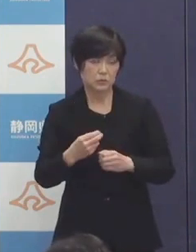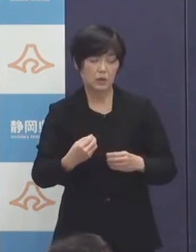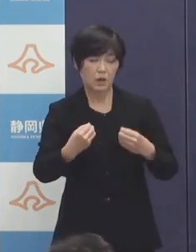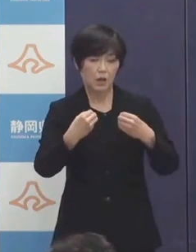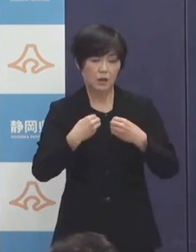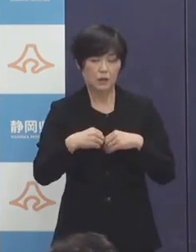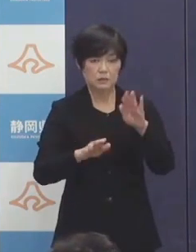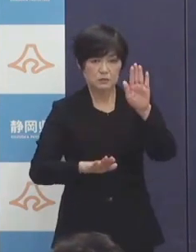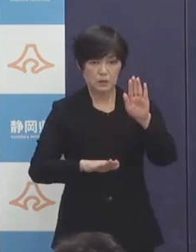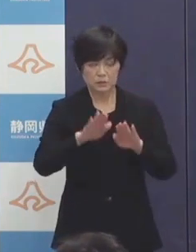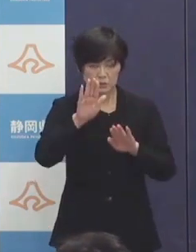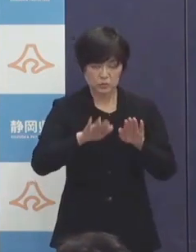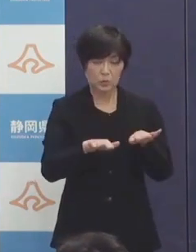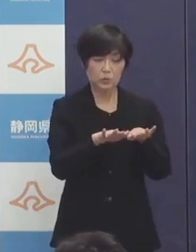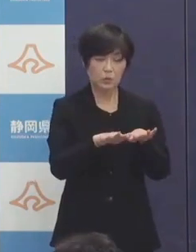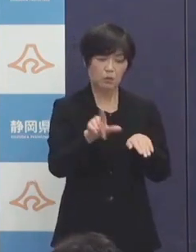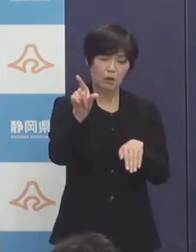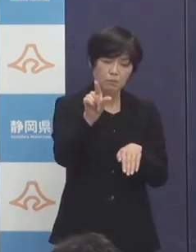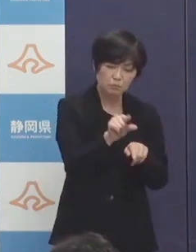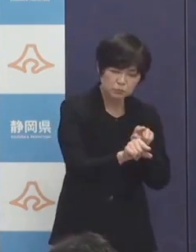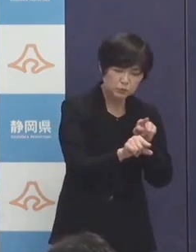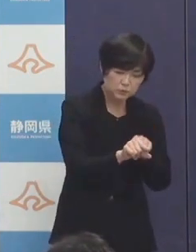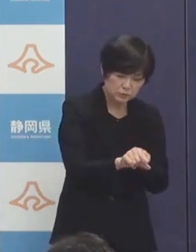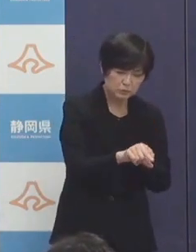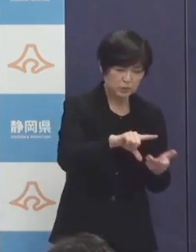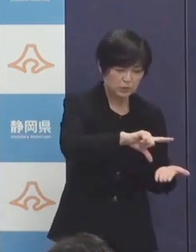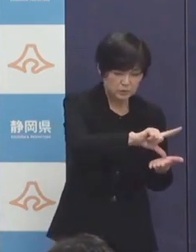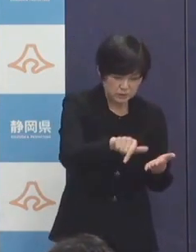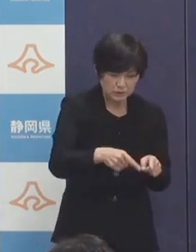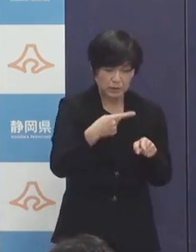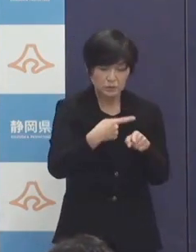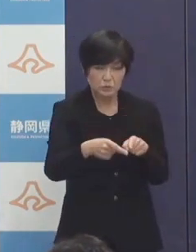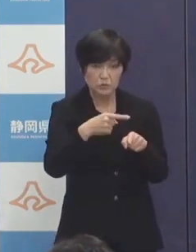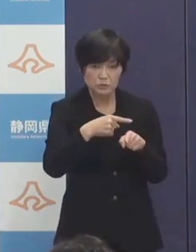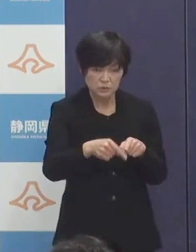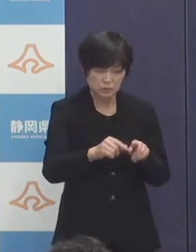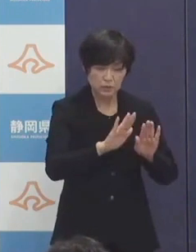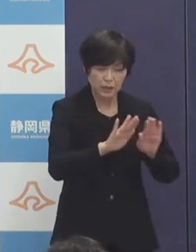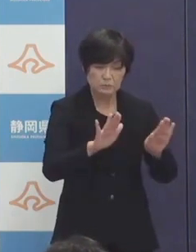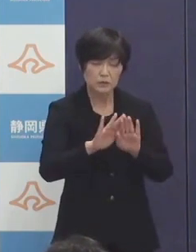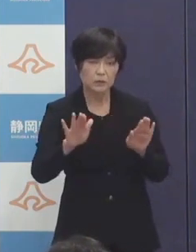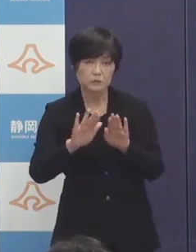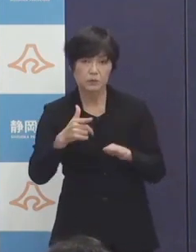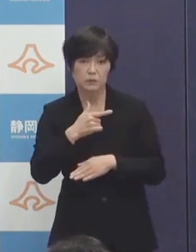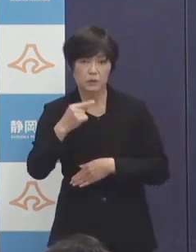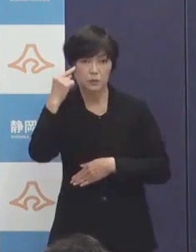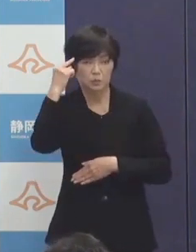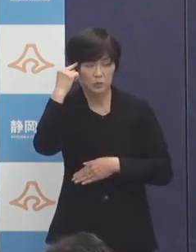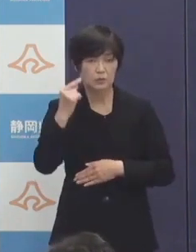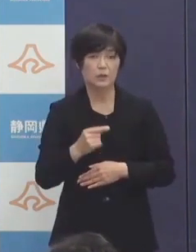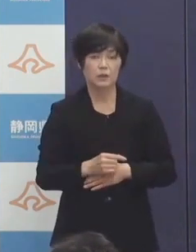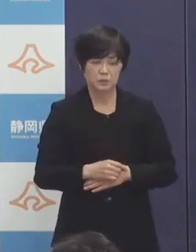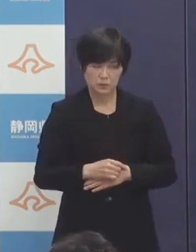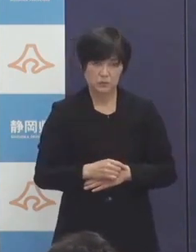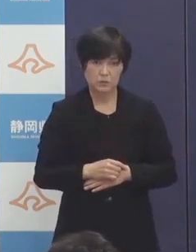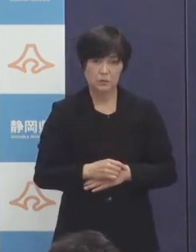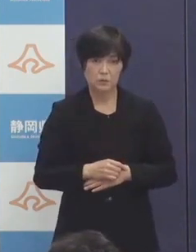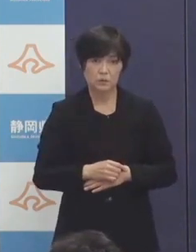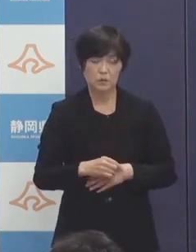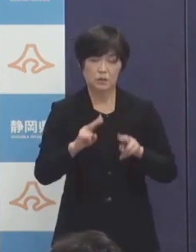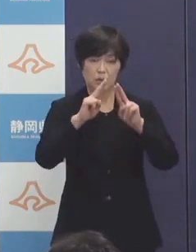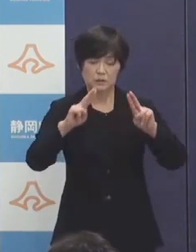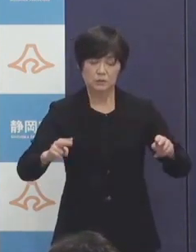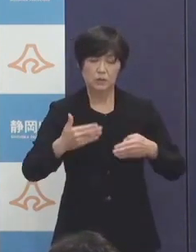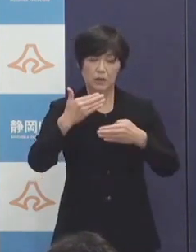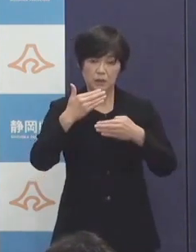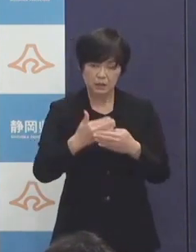落ち着いている地域から段階的に進めてまいります。本年も県内観光関係事業者の皆様と一丸